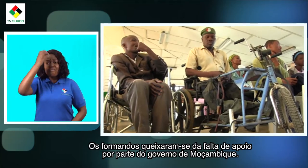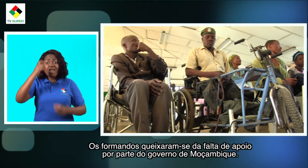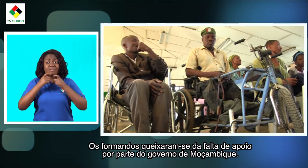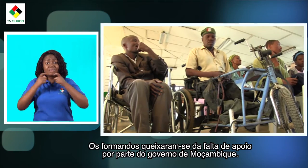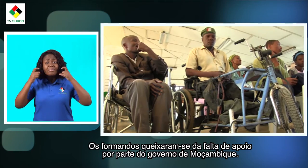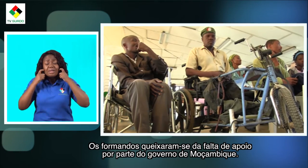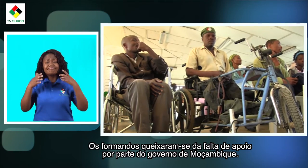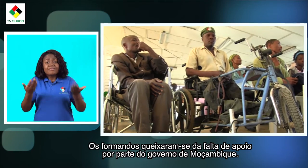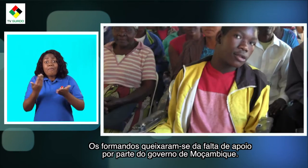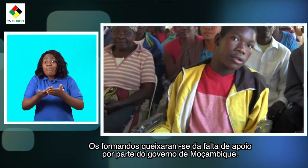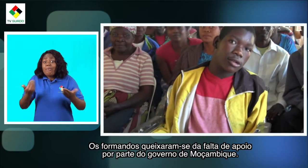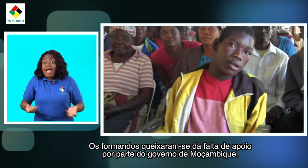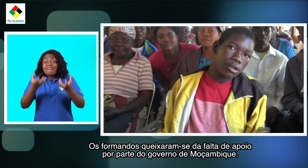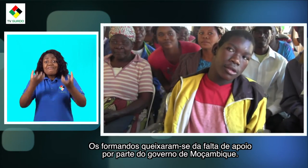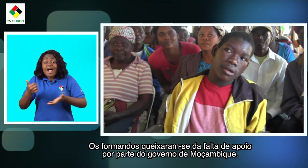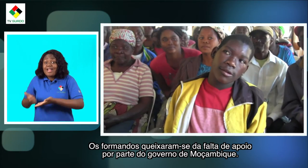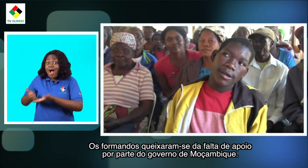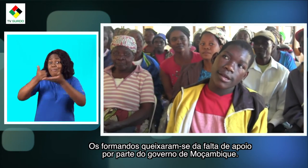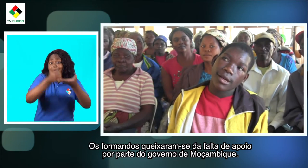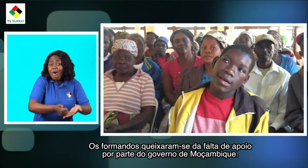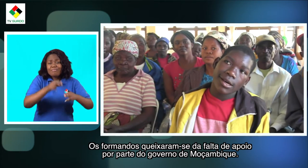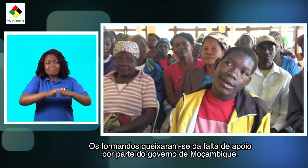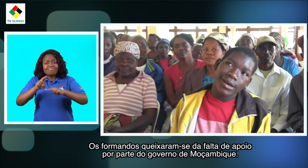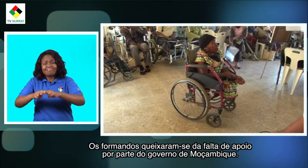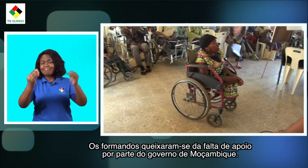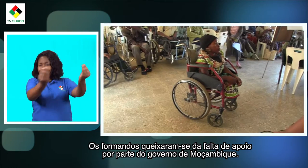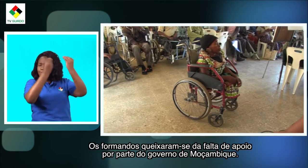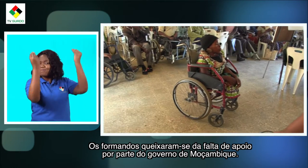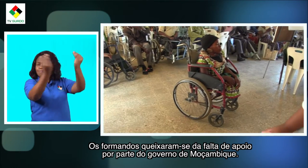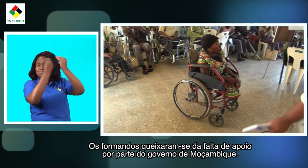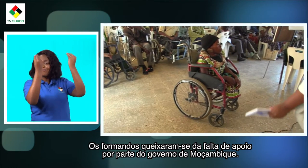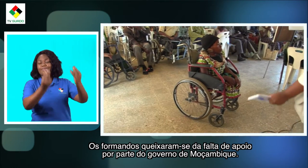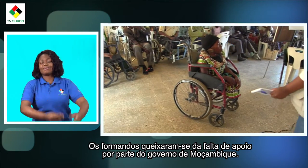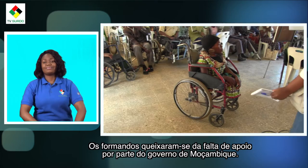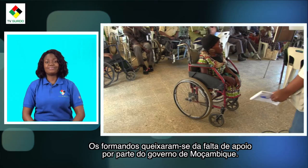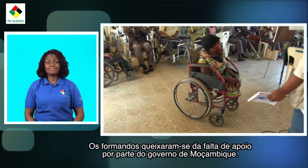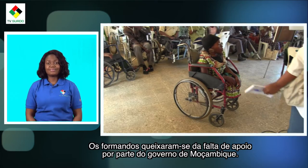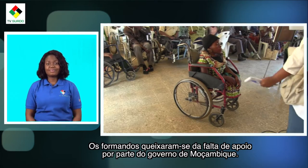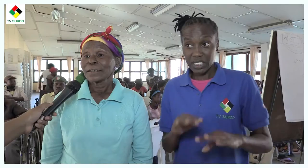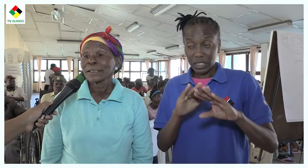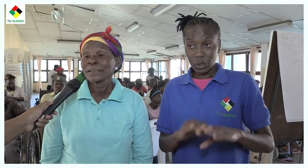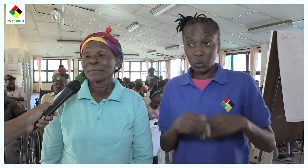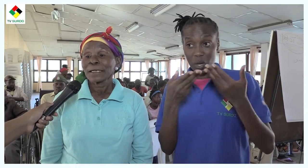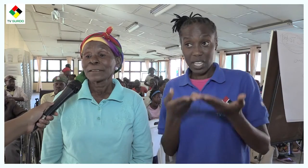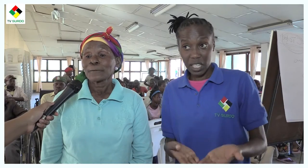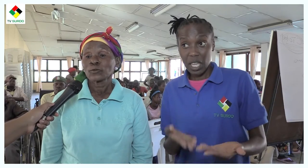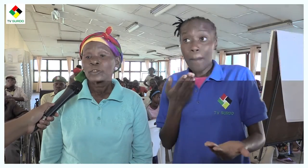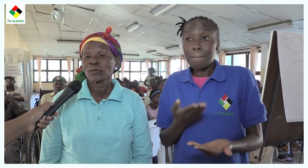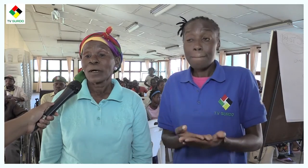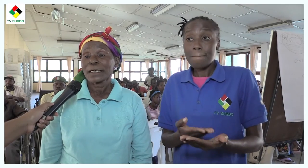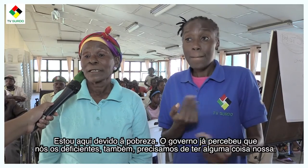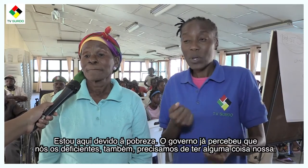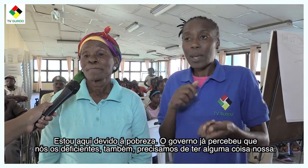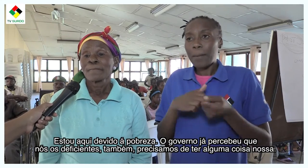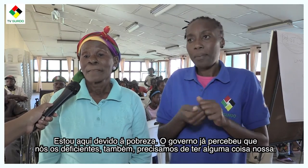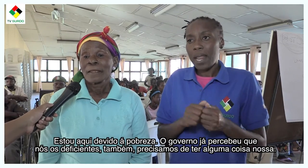Os formandos queixaram-se ainda da falta de apoio por parte do governo moçambicano. O curso vai fazer uma